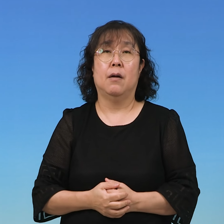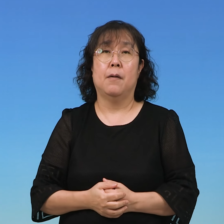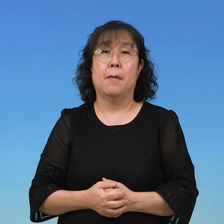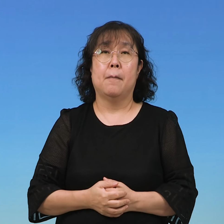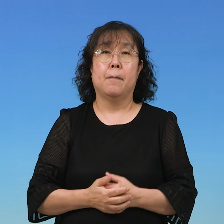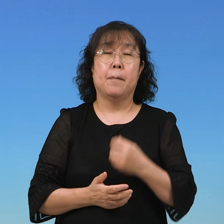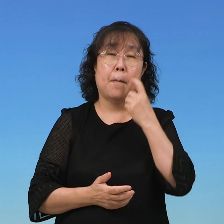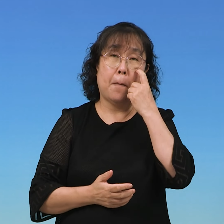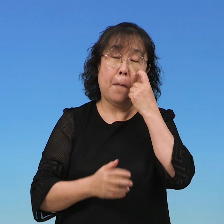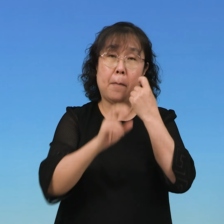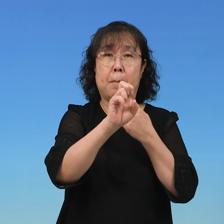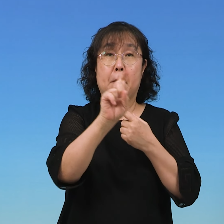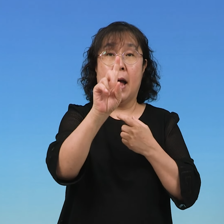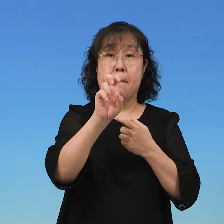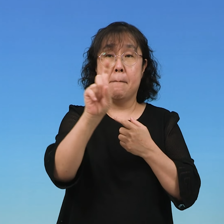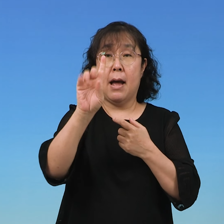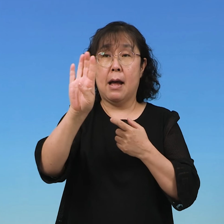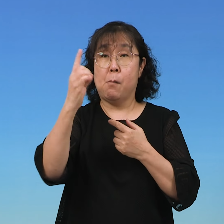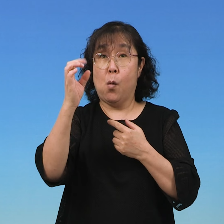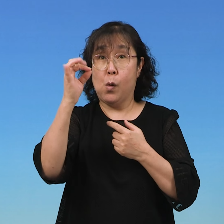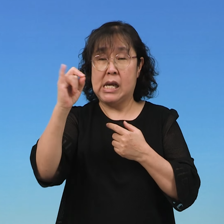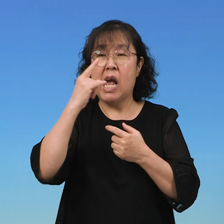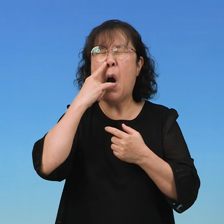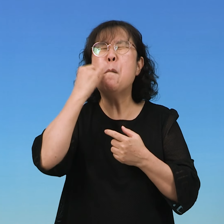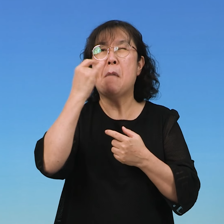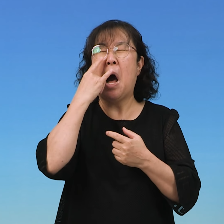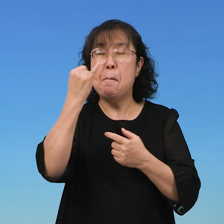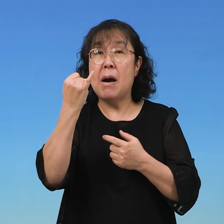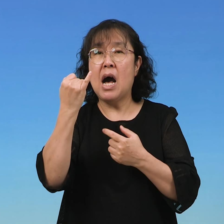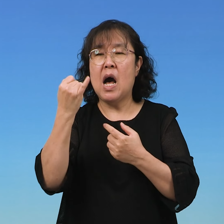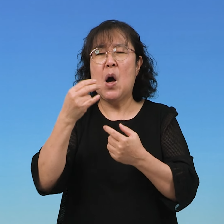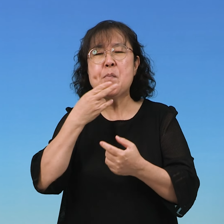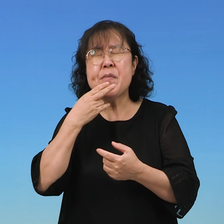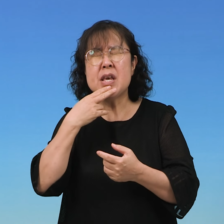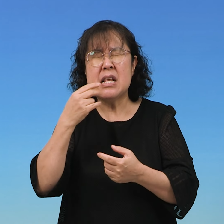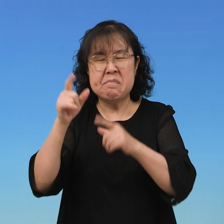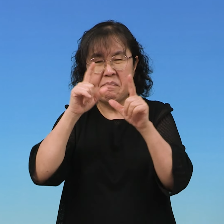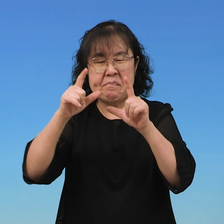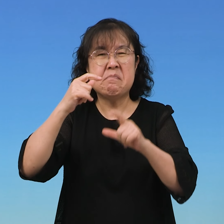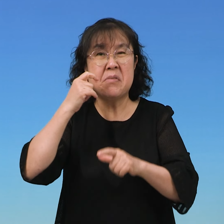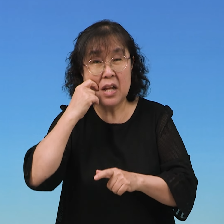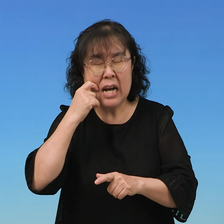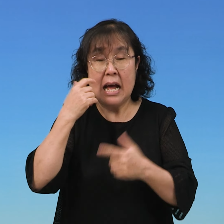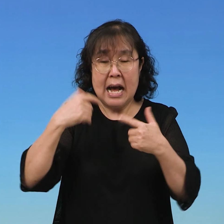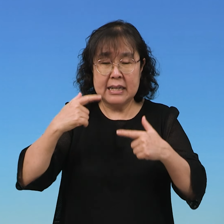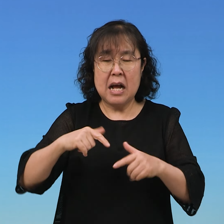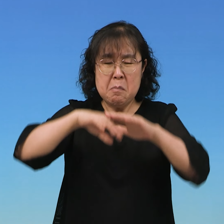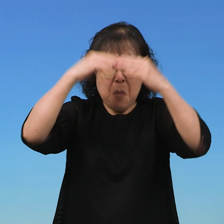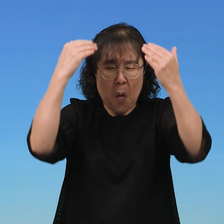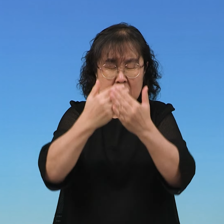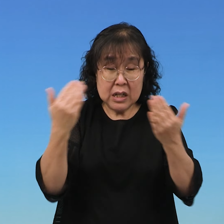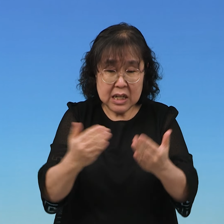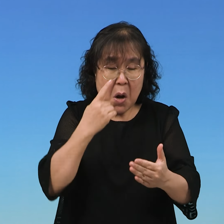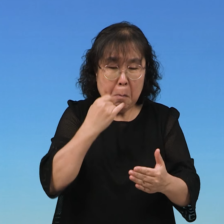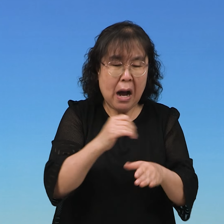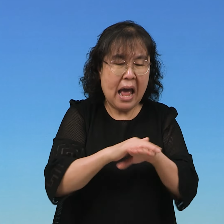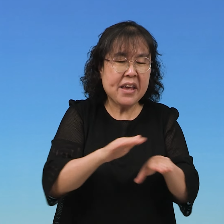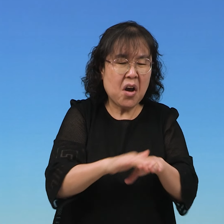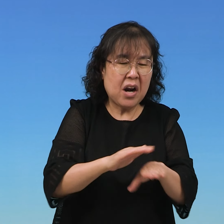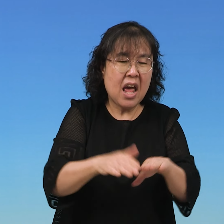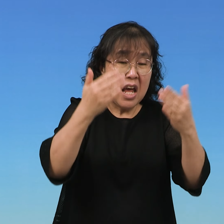있으시죠? 어떤 상황인지 다 아실 겁니다. 저는 여기 나오는 그 11절에